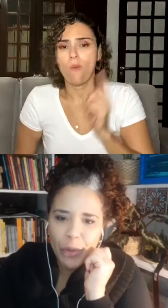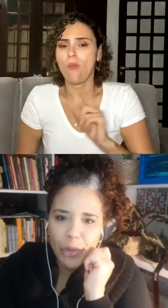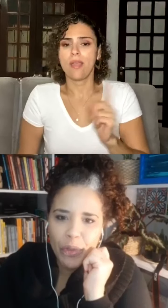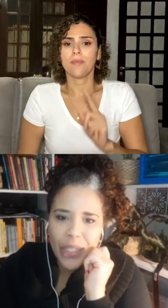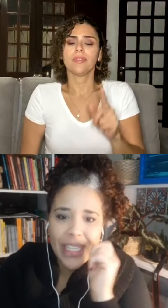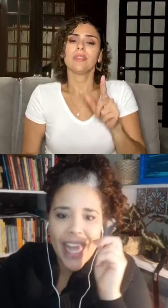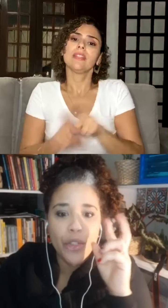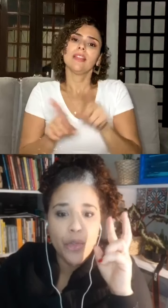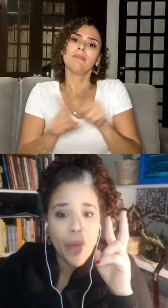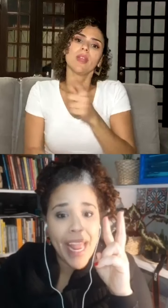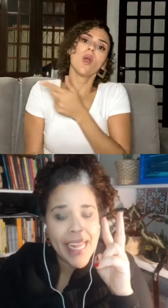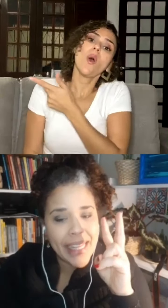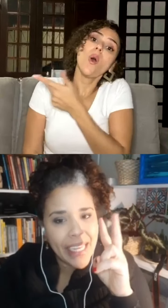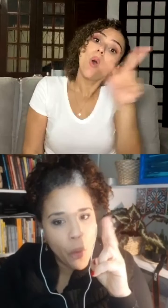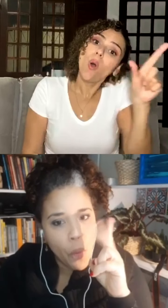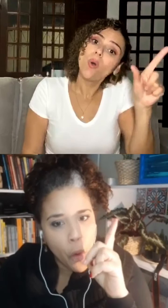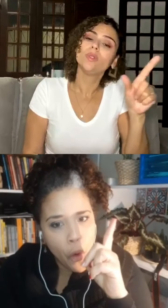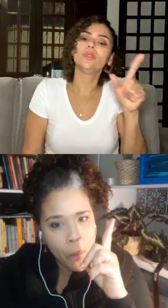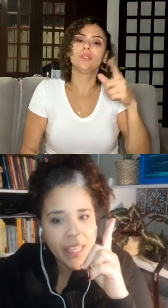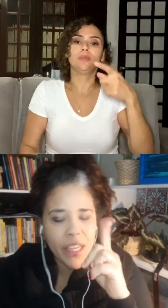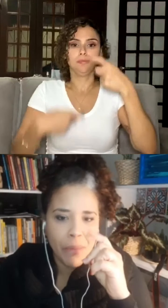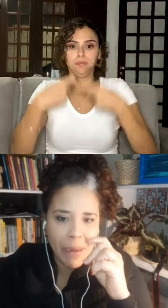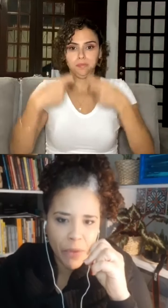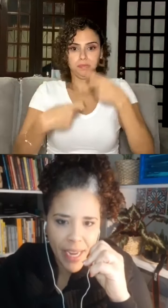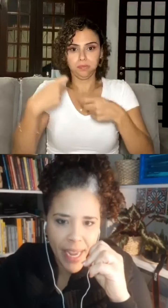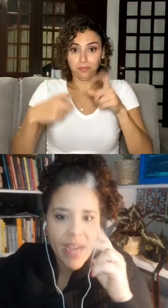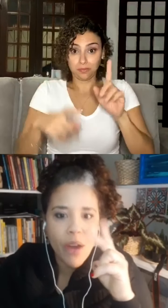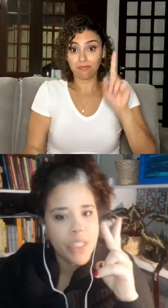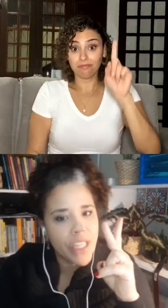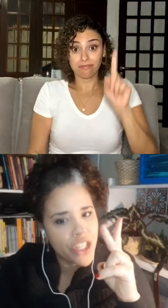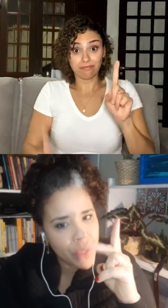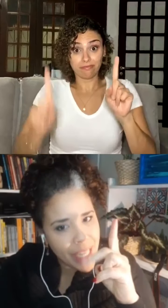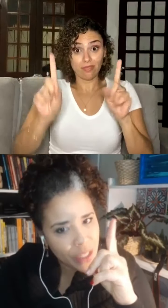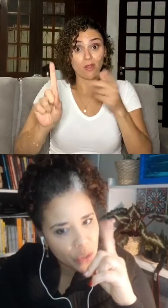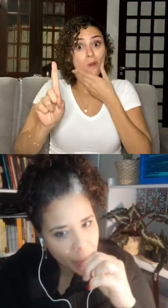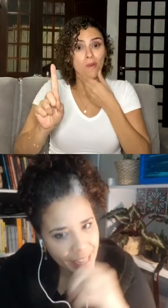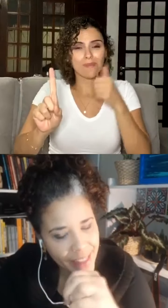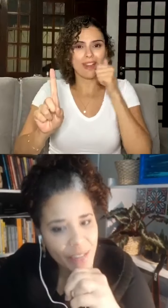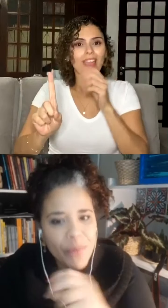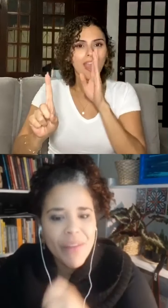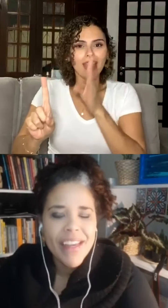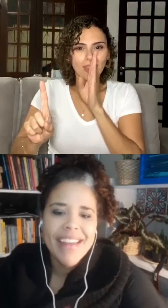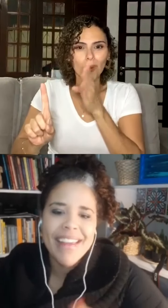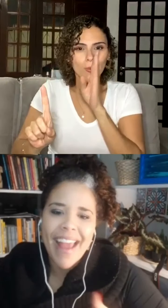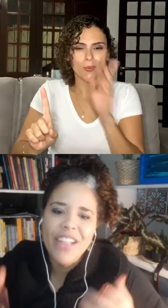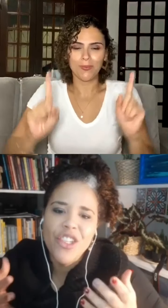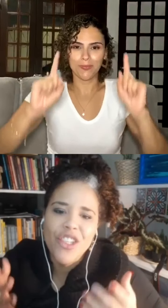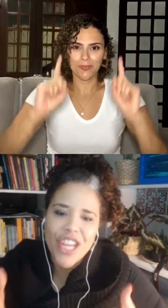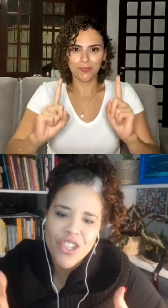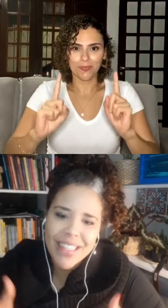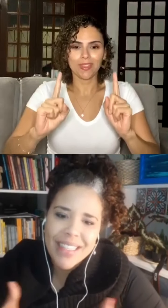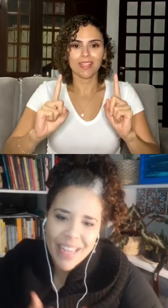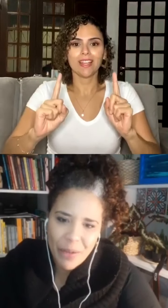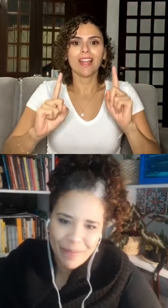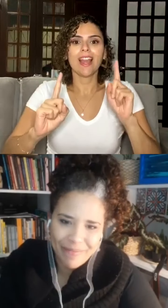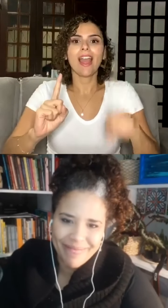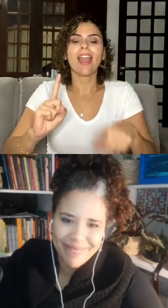subproduto do sexo entre um homem e uma mulher, ou seja, o sexo hétero, que é a